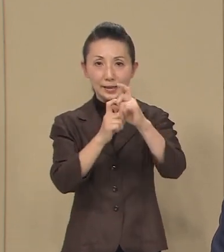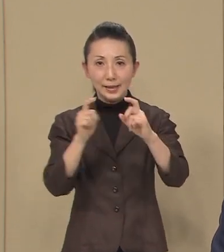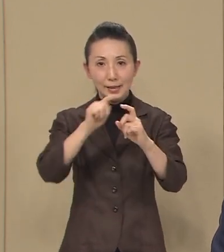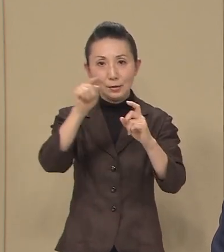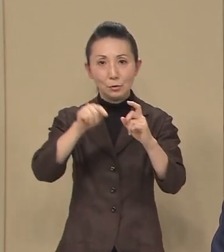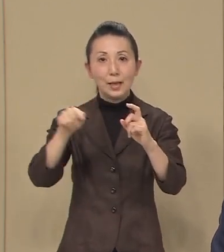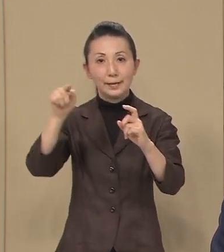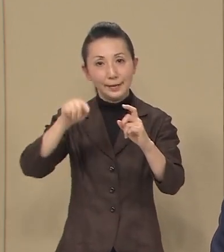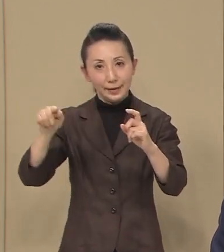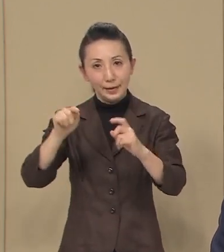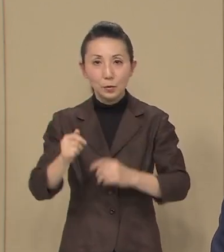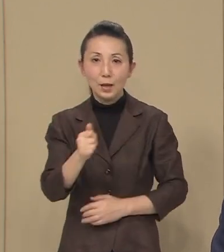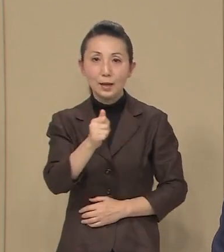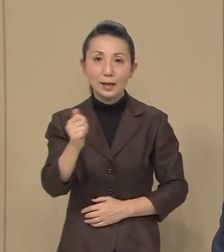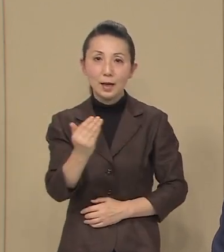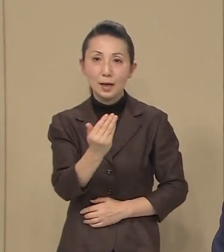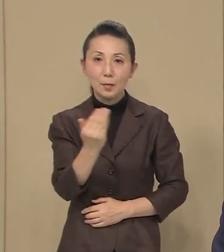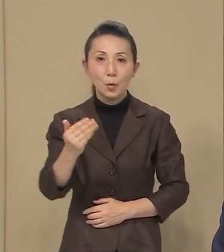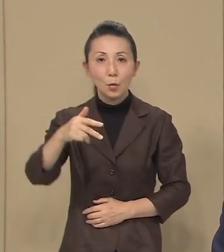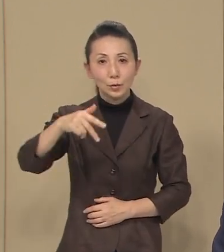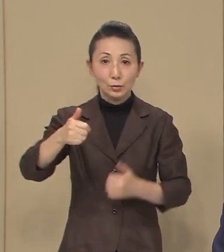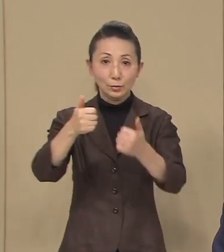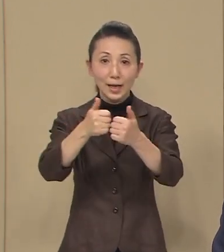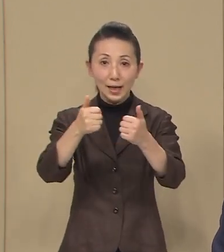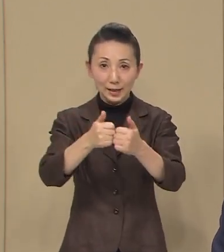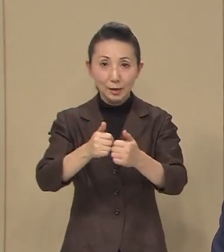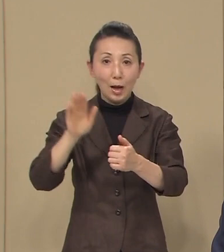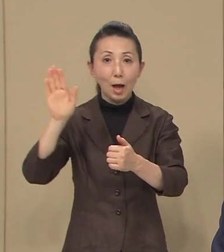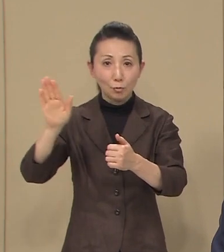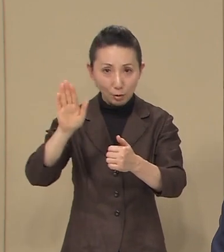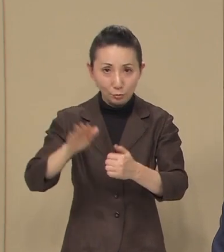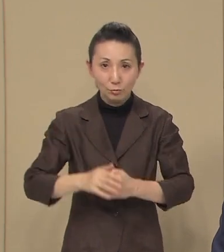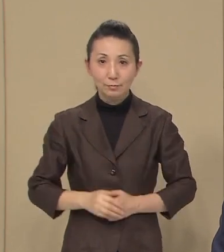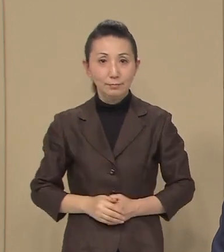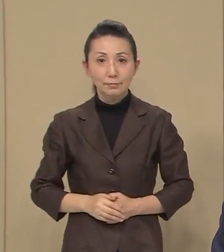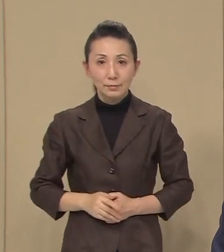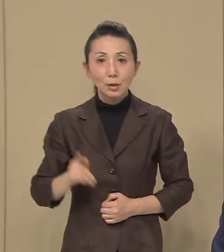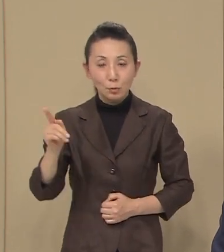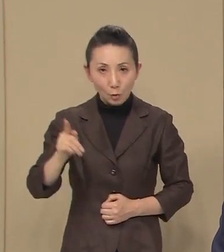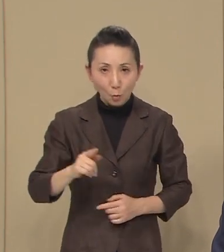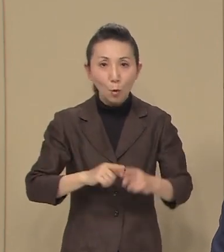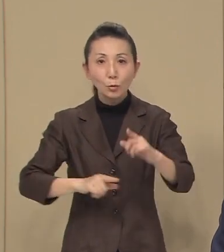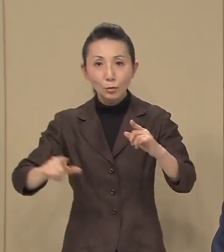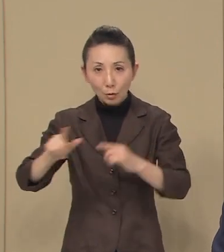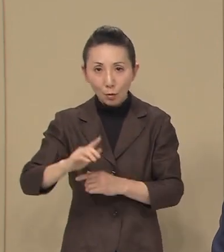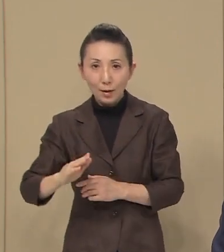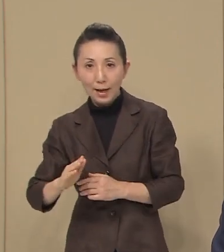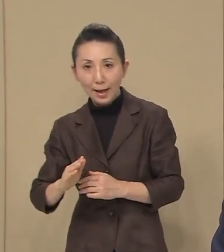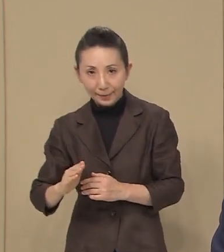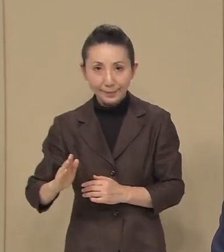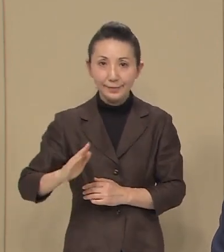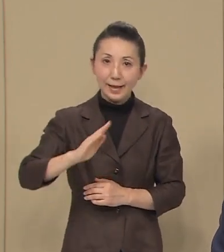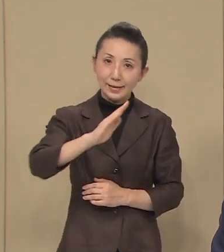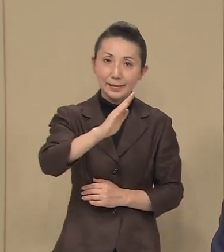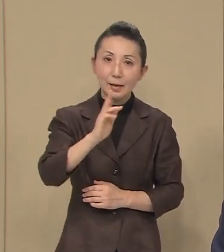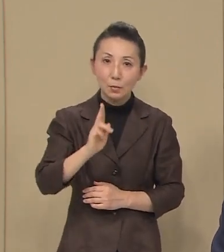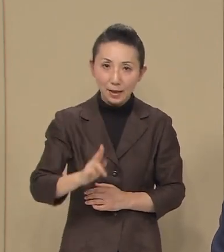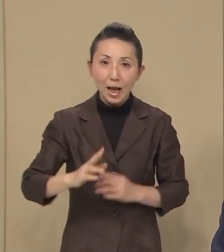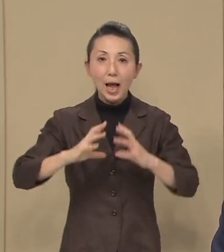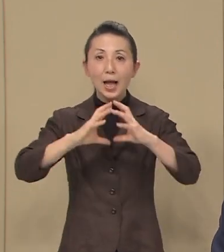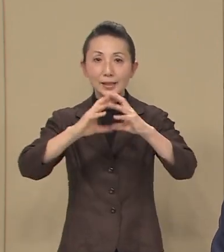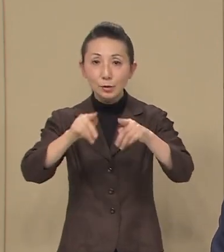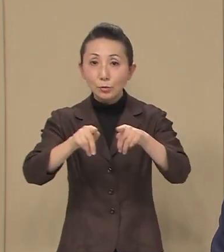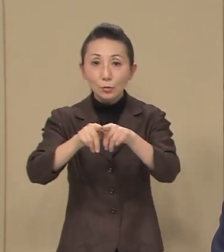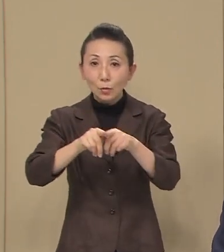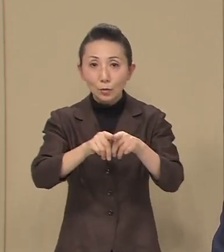ダボス会議が開催されておりますがもっともっと国連を何倍も飛躍発展させたようなそういう地球共同体